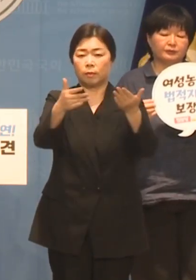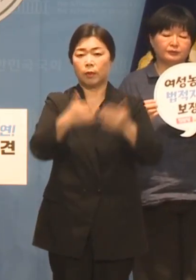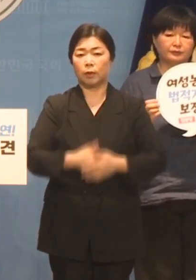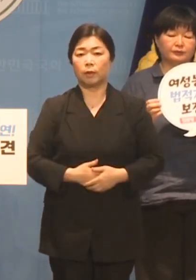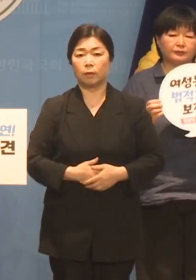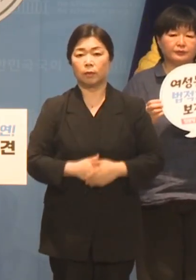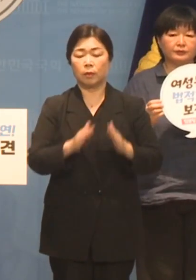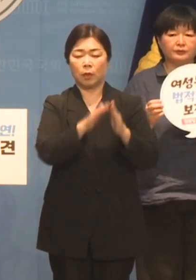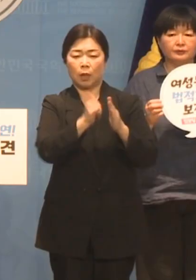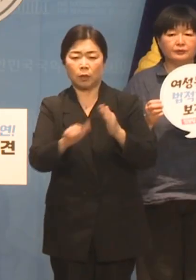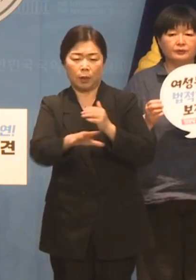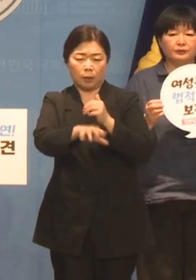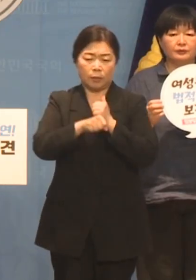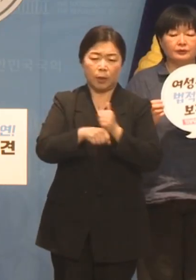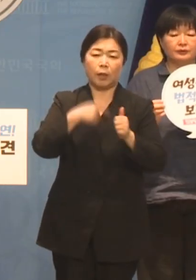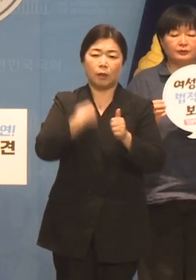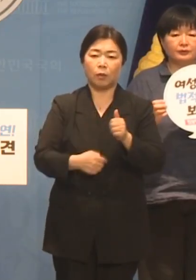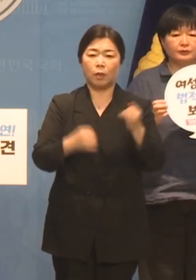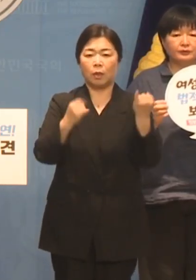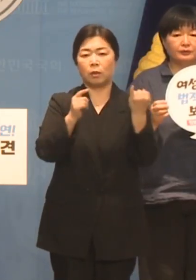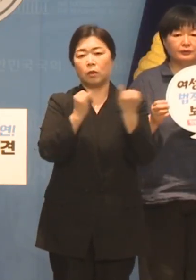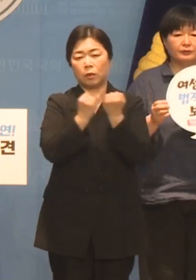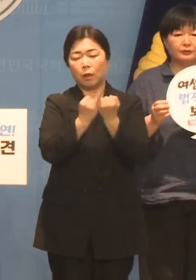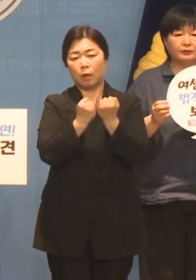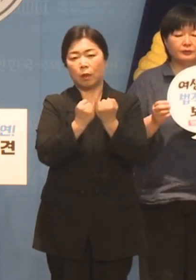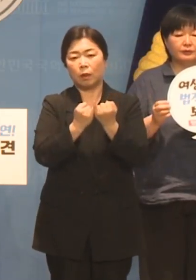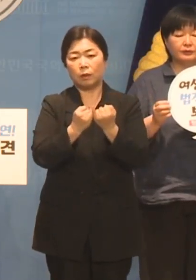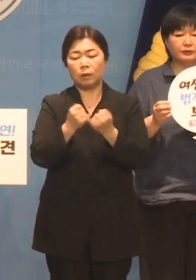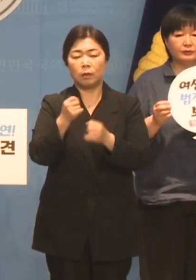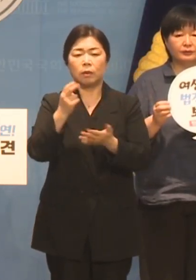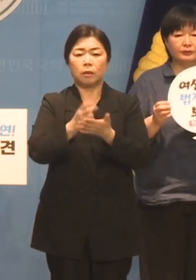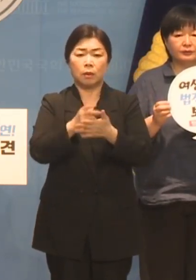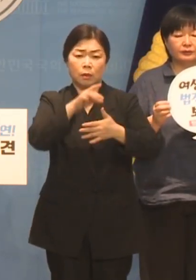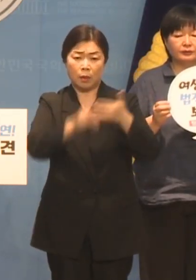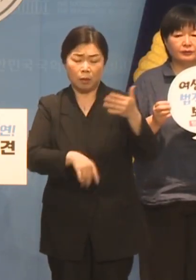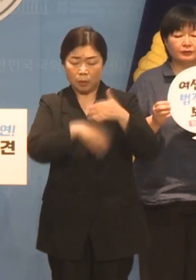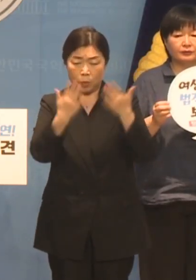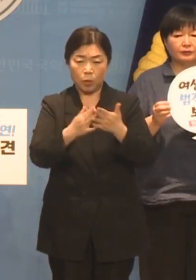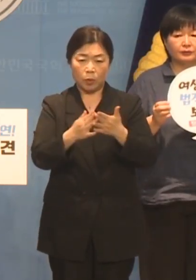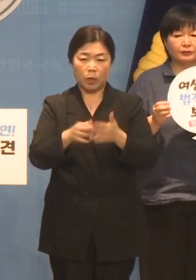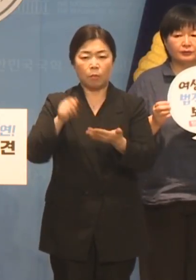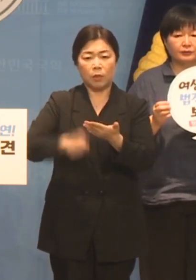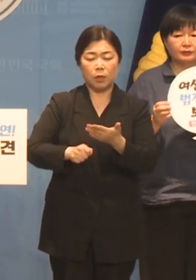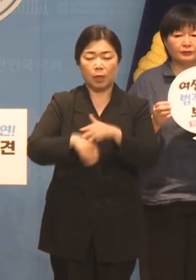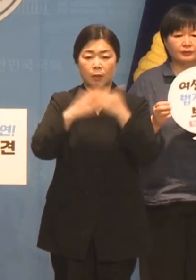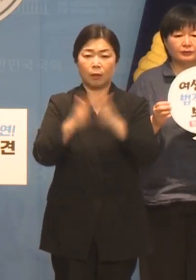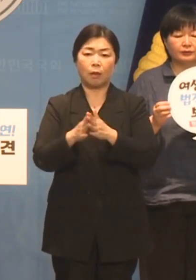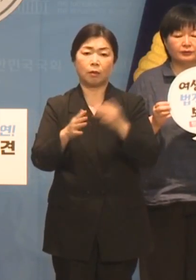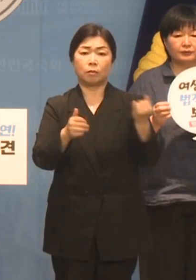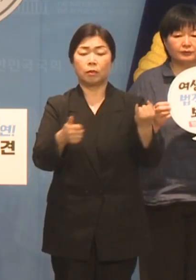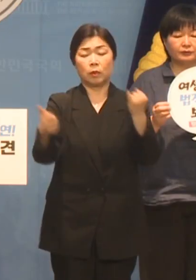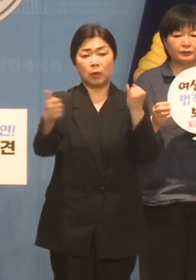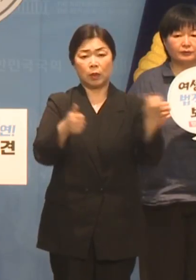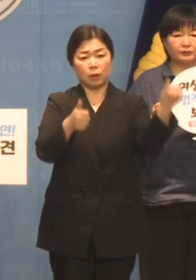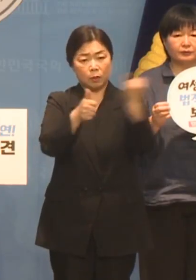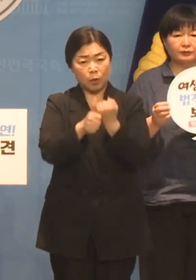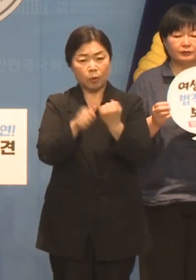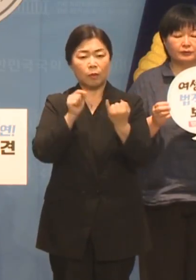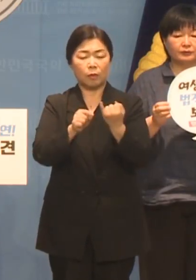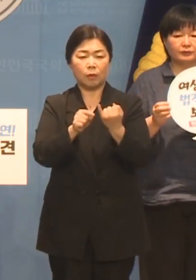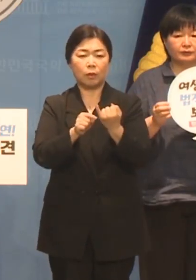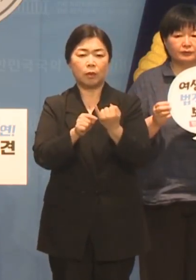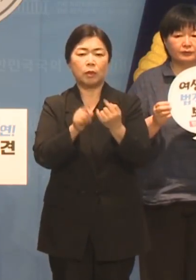종속된 결혼 이주 여성의 체류 제도를 개선하고 모든 비자 유형의 이주 여성을 대상으로 한 통합 지원